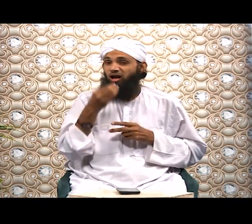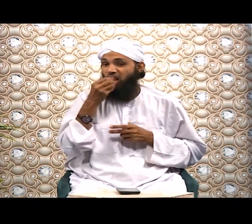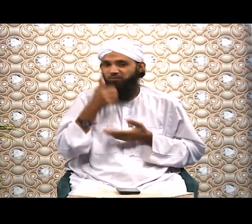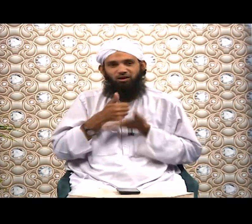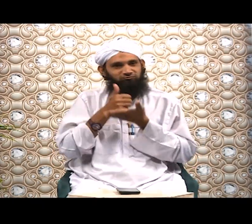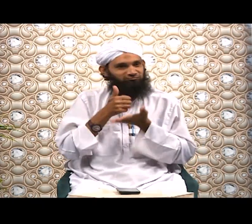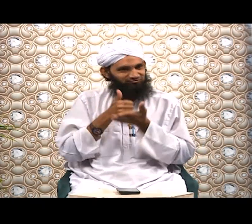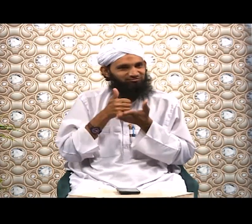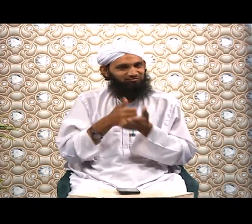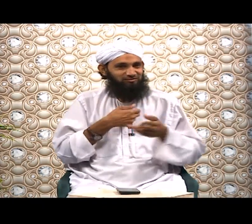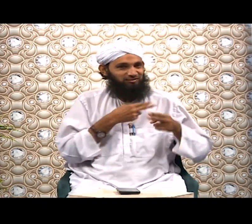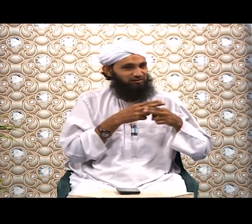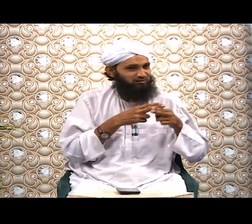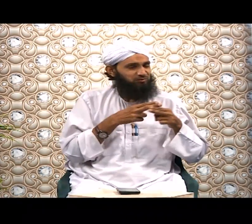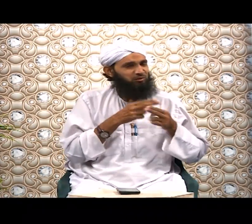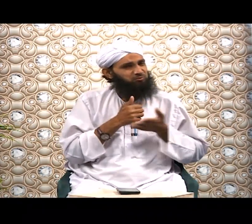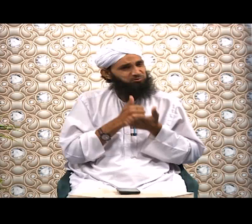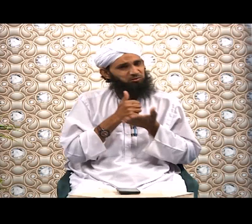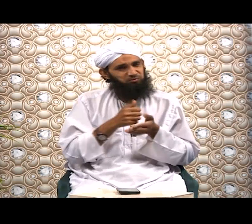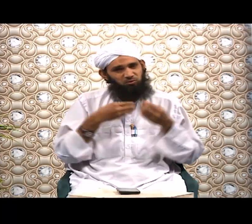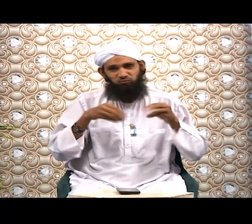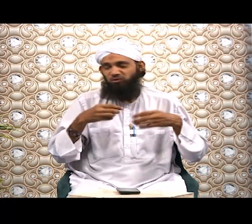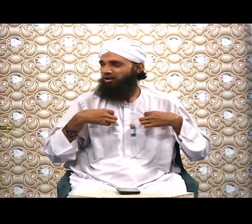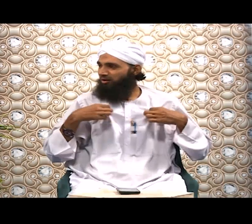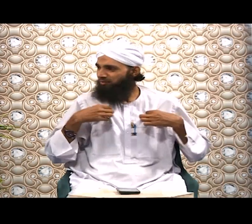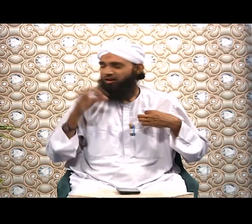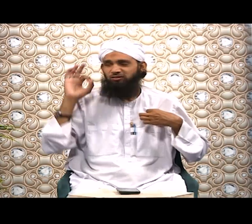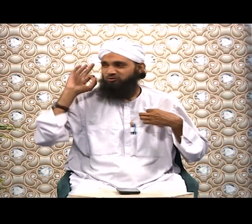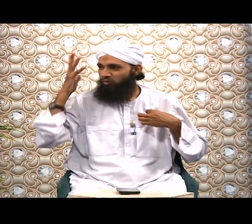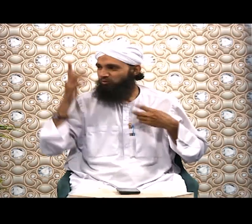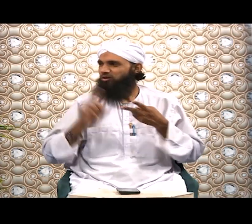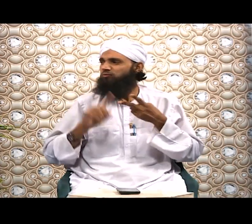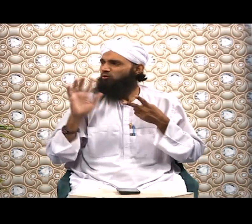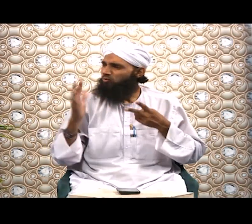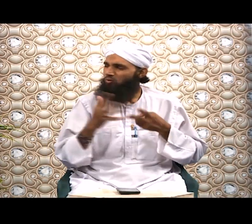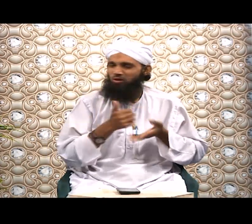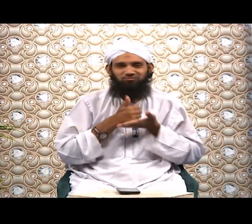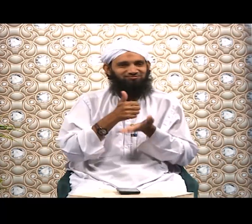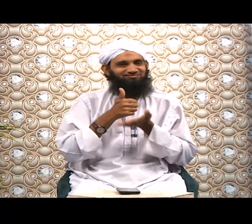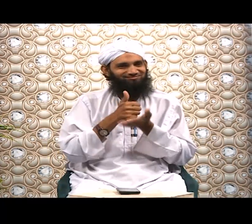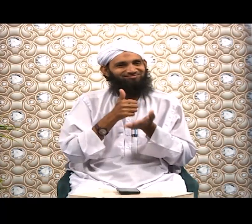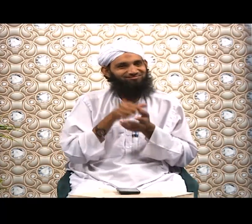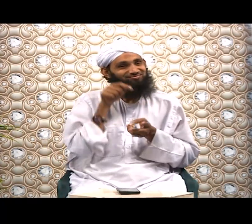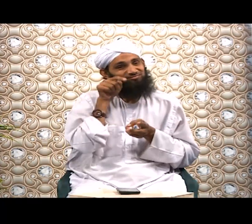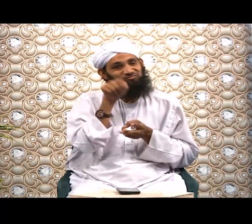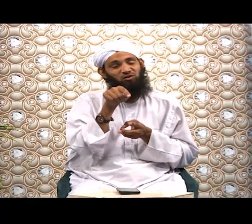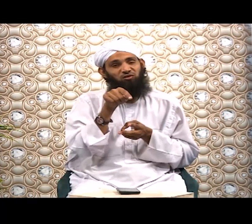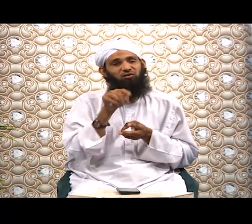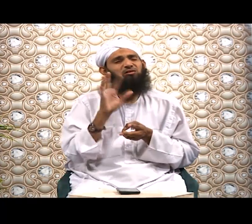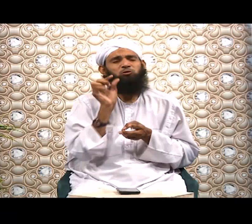رہیں، نیز اپنی حیثیت اور طاقت کے مطابق کپڑے، زیورات اور دیگر ساز و سامان دیتے رہتے ہیں، لیکن اگر کبھی